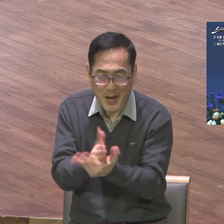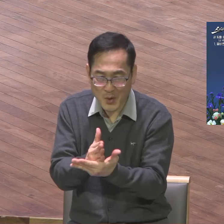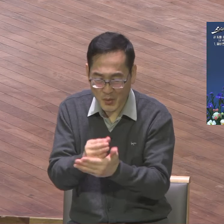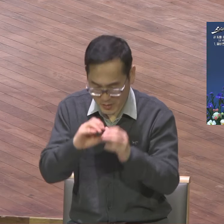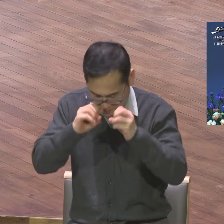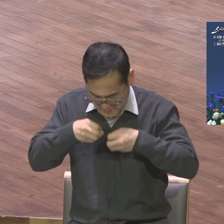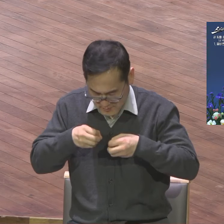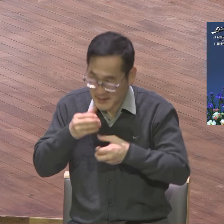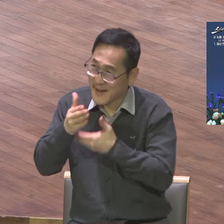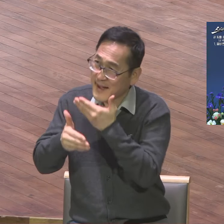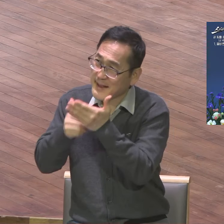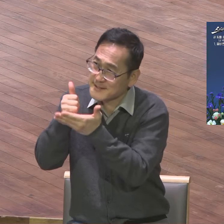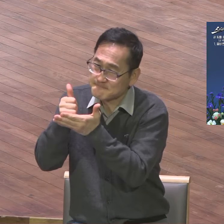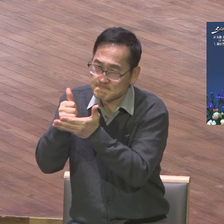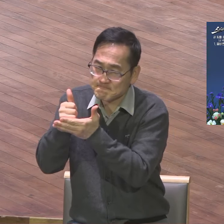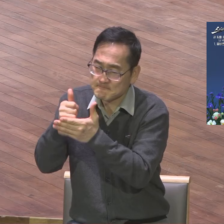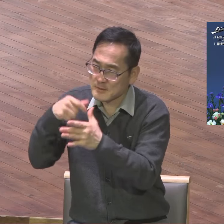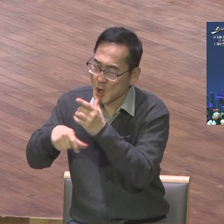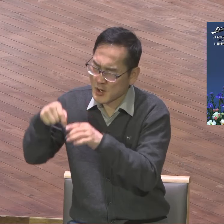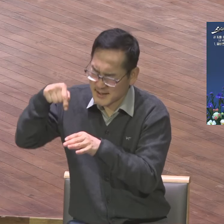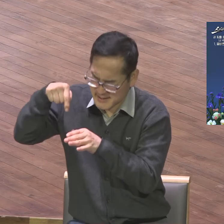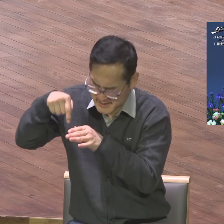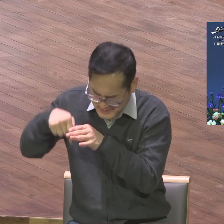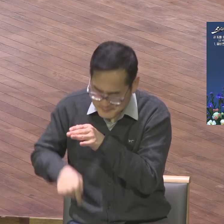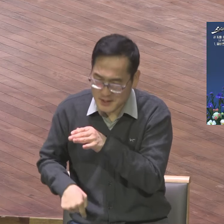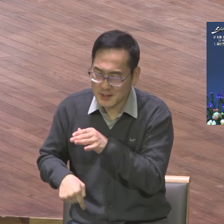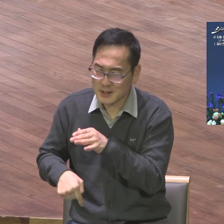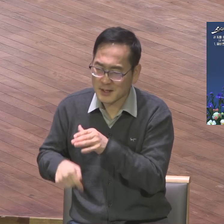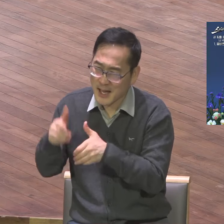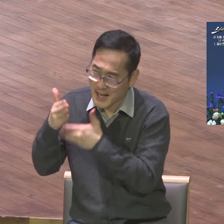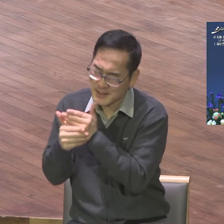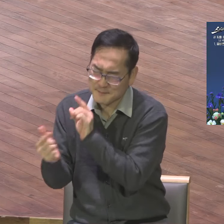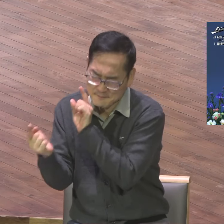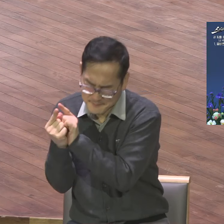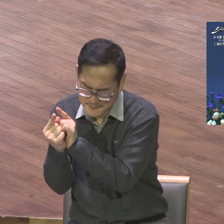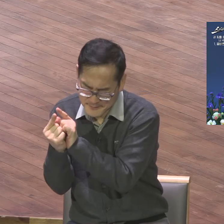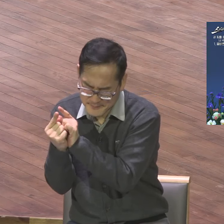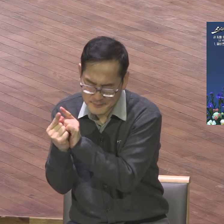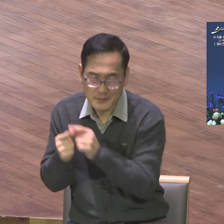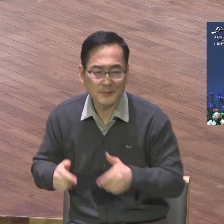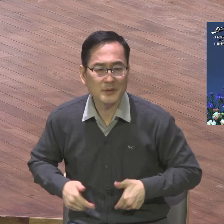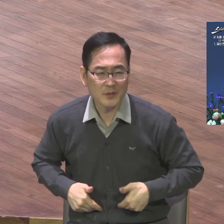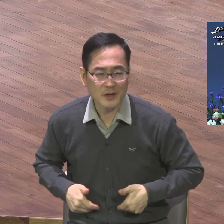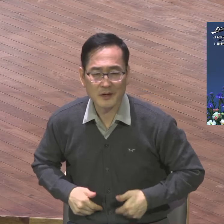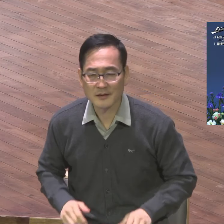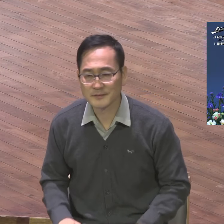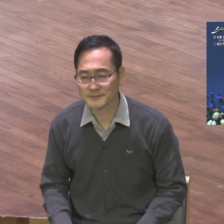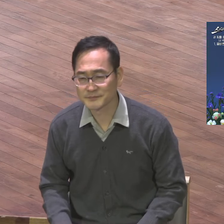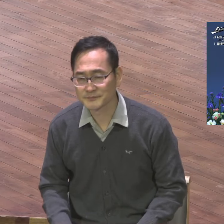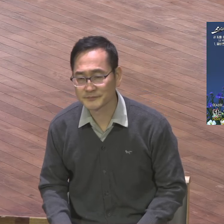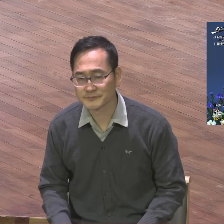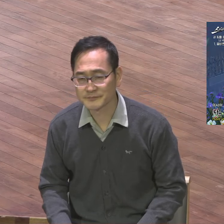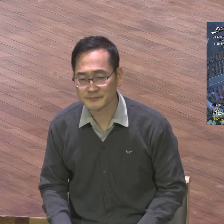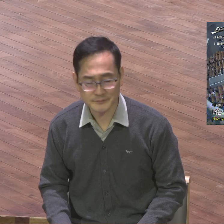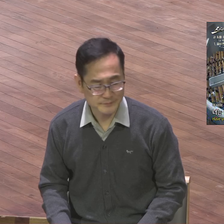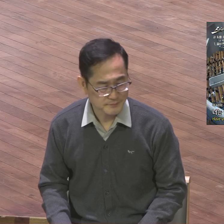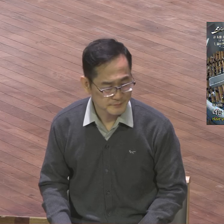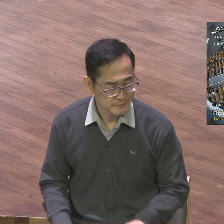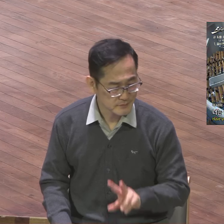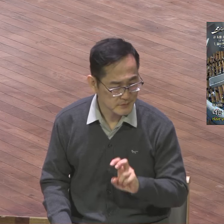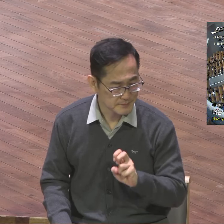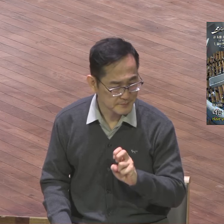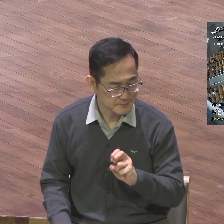내가 하나님을 더 깊이 아는 시간표가 돼야 한다. 이제 8절 보세요. 너는